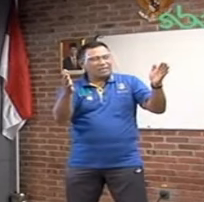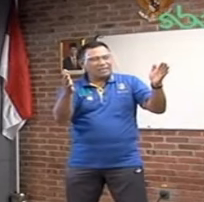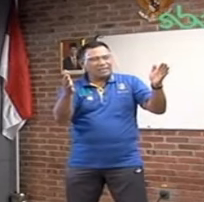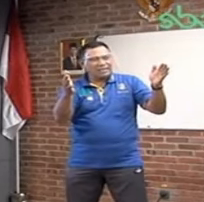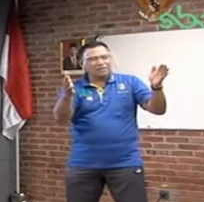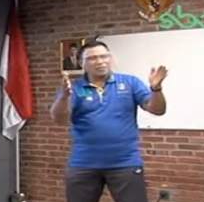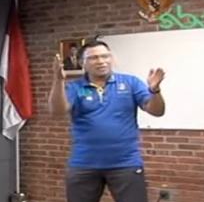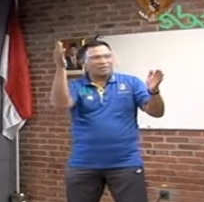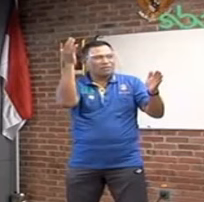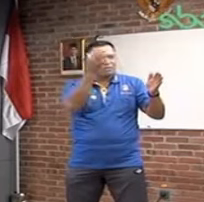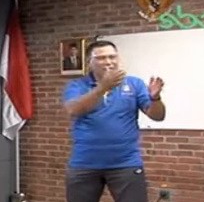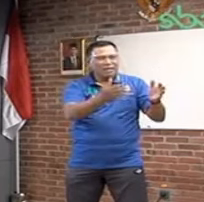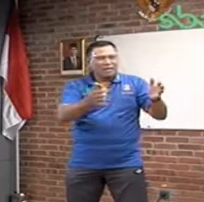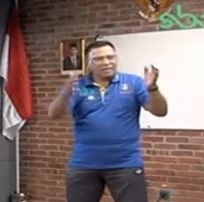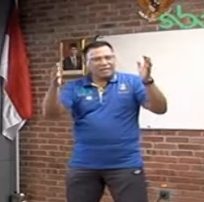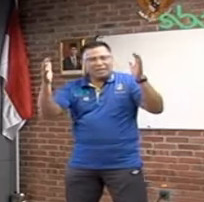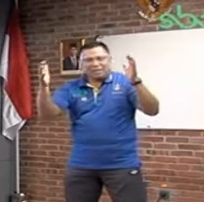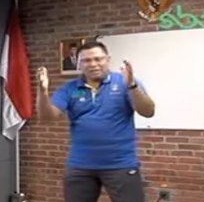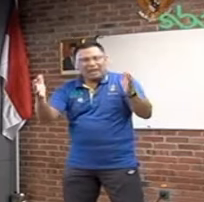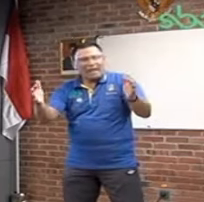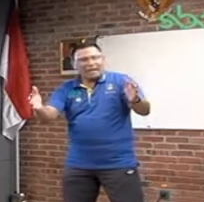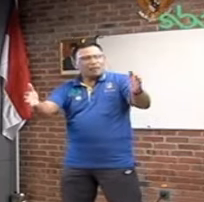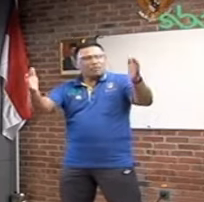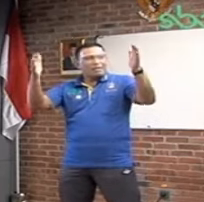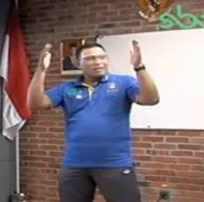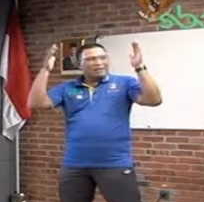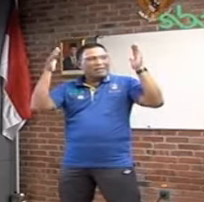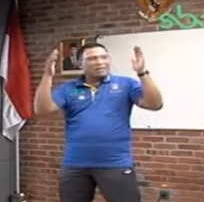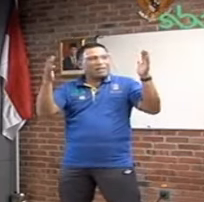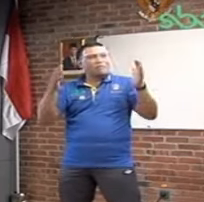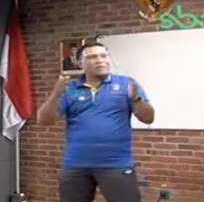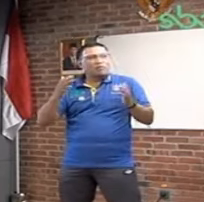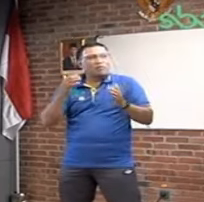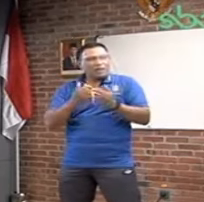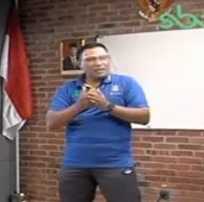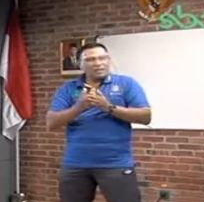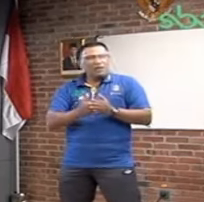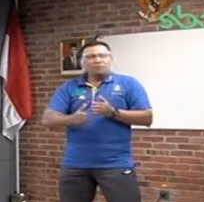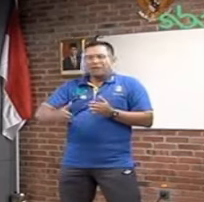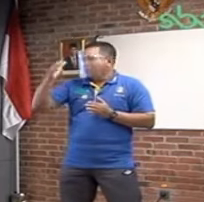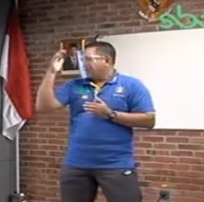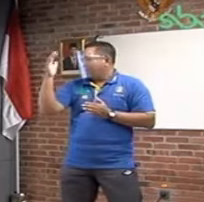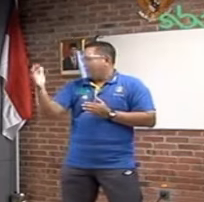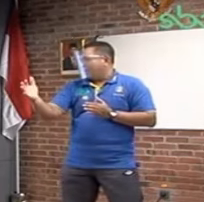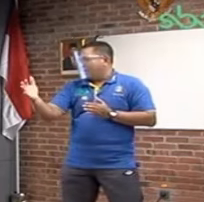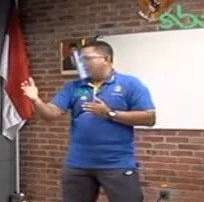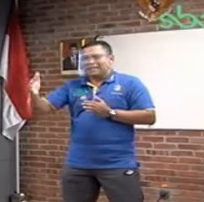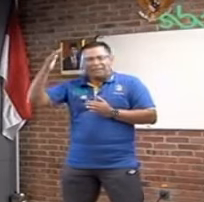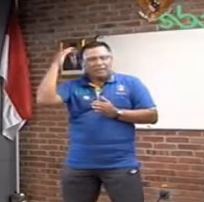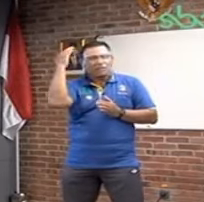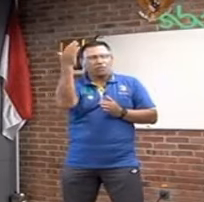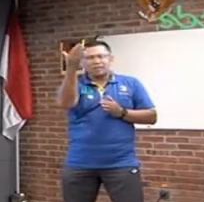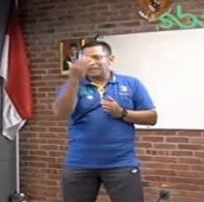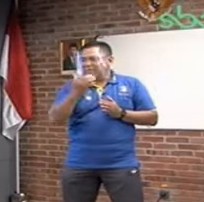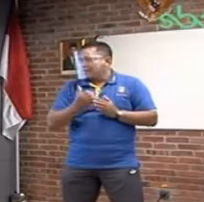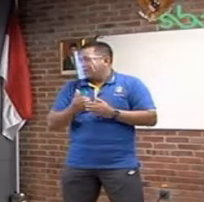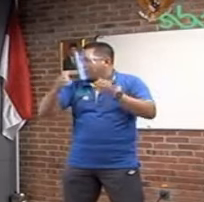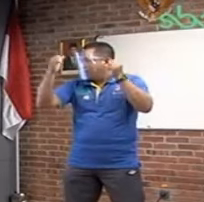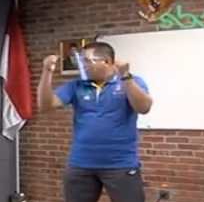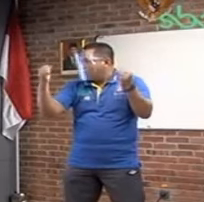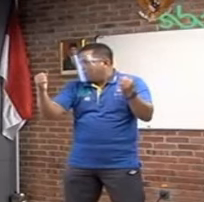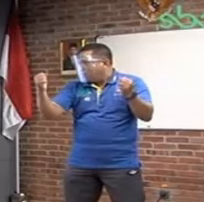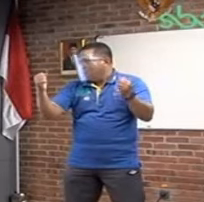yang tadi sudah selesai semua, kita selanjutnya akan mempelajari gerak melompat menggunakan awalan. Tadi kita sudah mempelajari